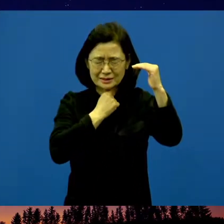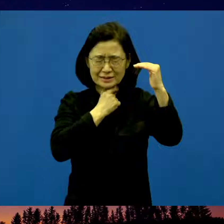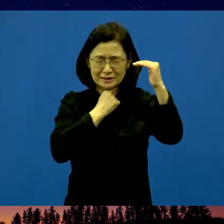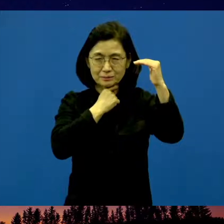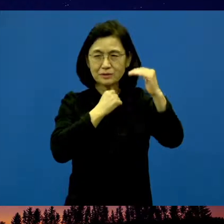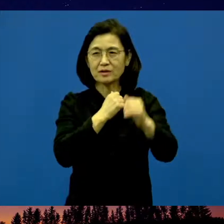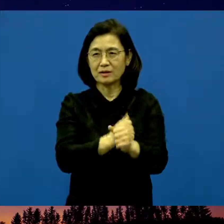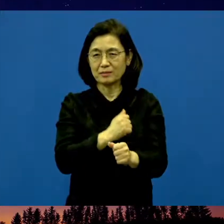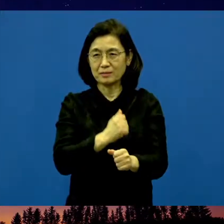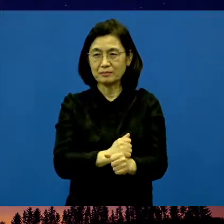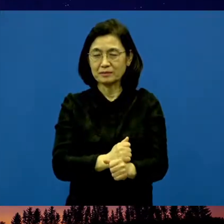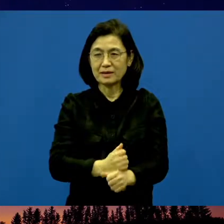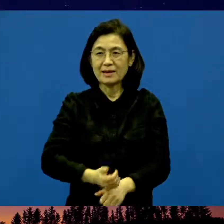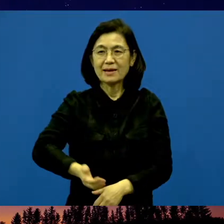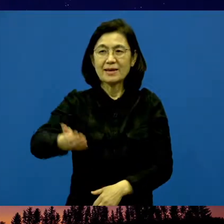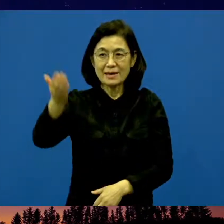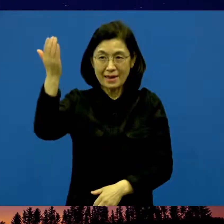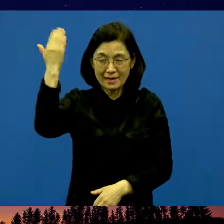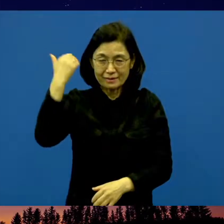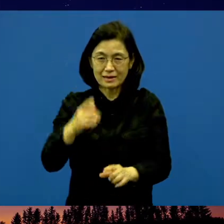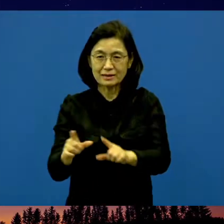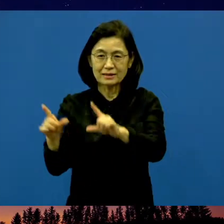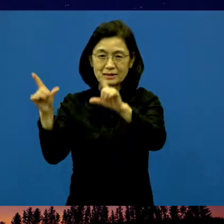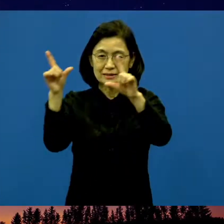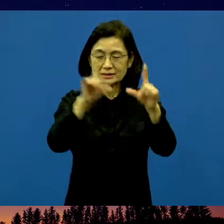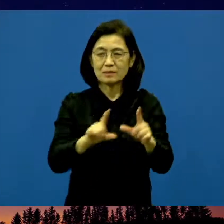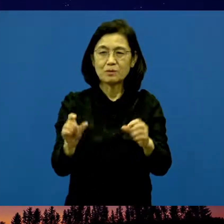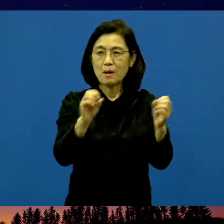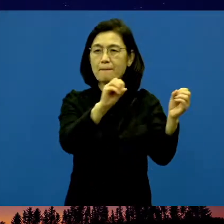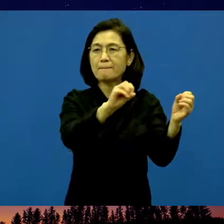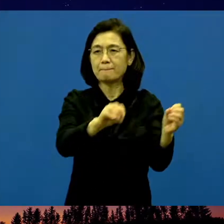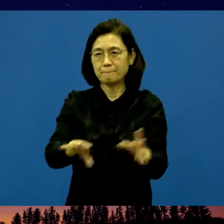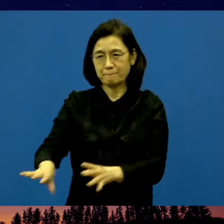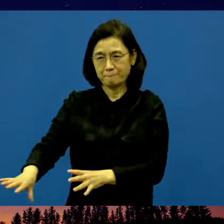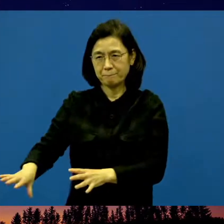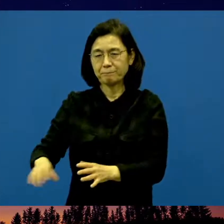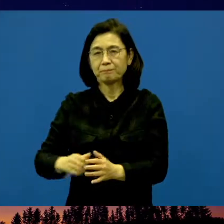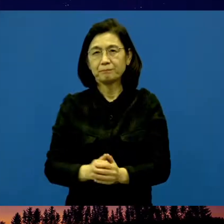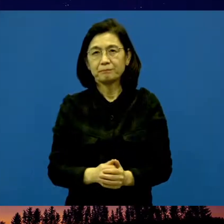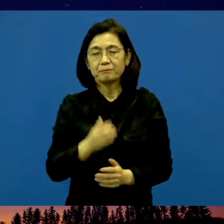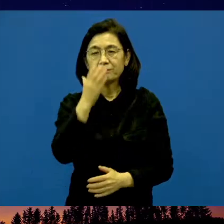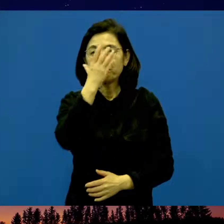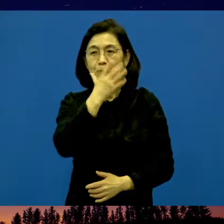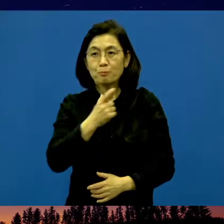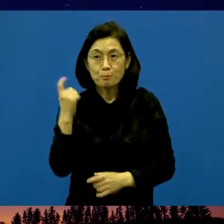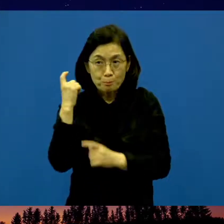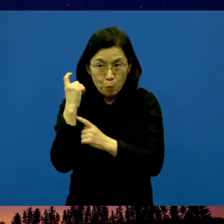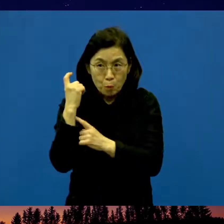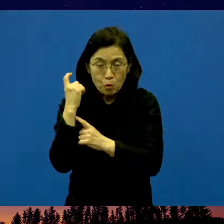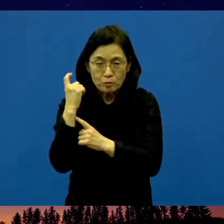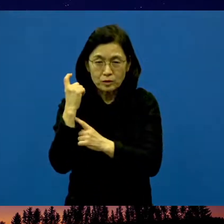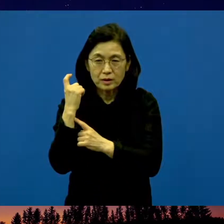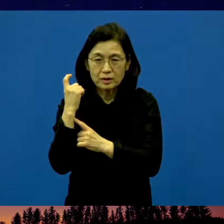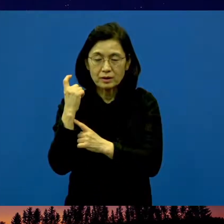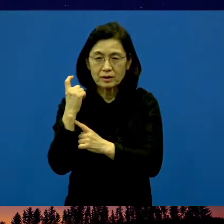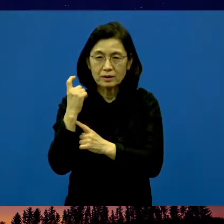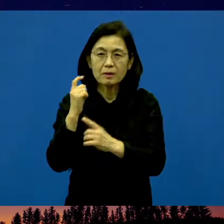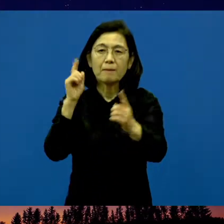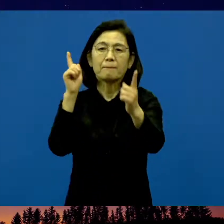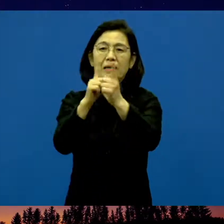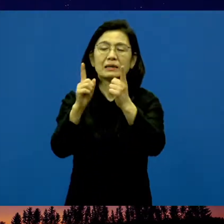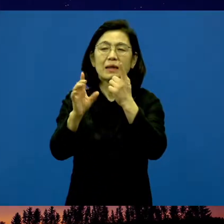이전의 삶을 더 이상 살고 싶지 않은 마음이 우리 안에 일어나게 되어 있습니다. 그게 복음이 우리에게 찾아올 때 일어나는